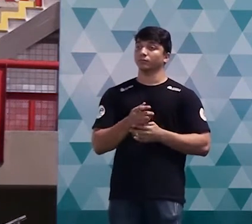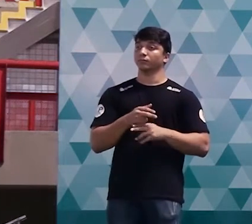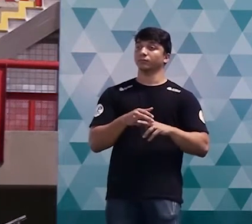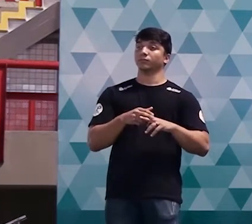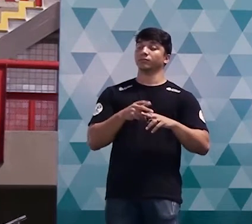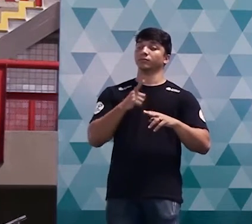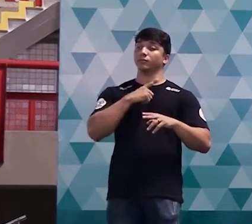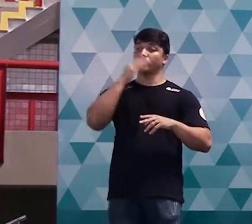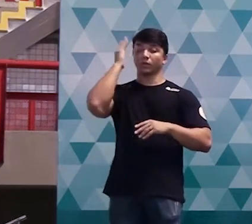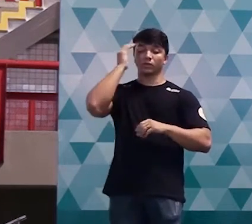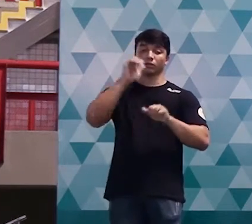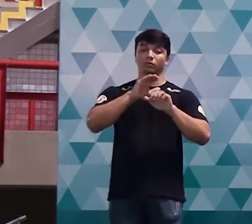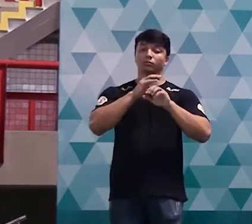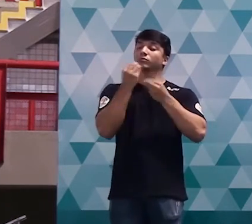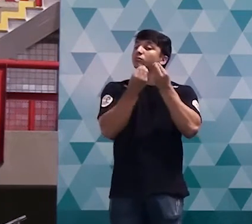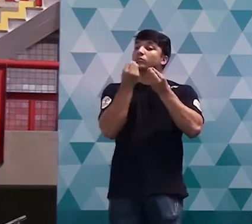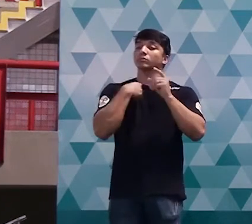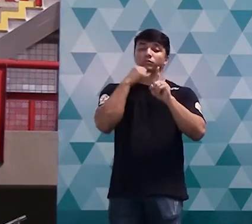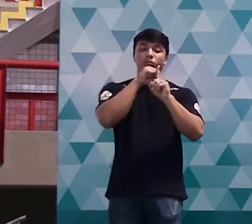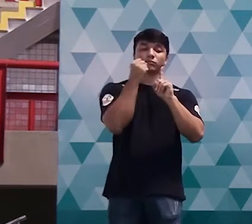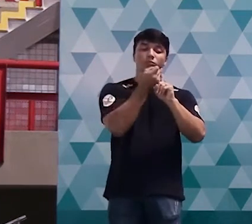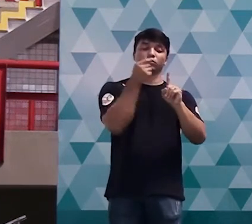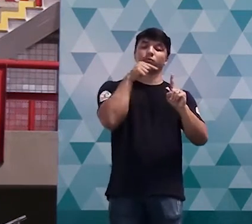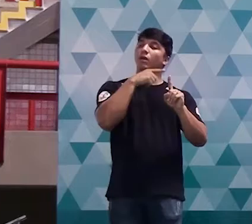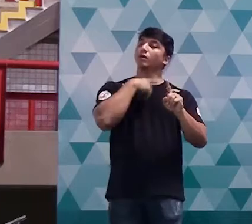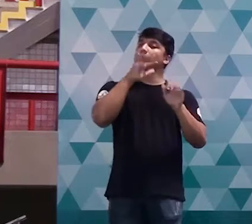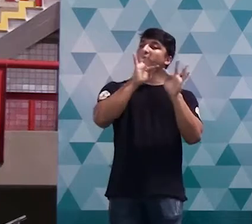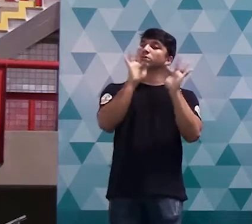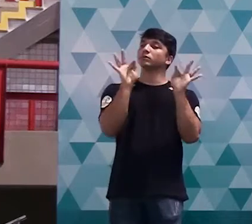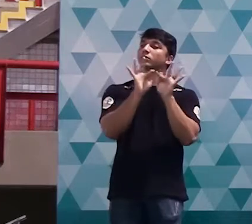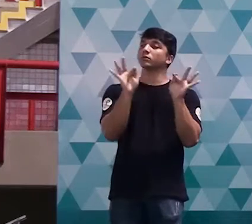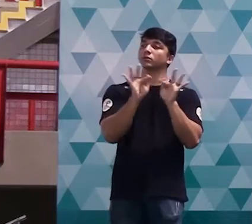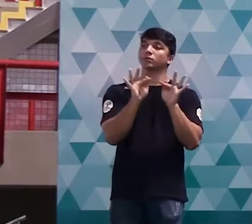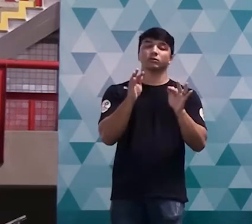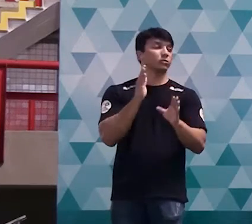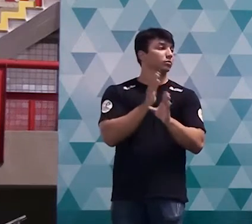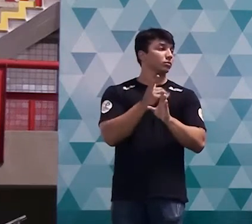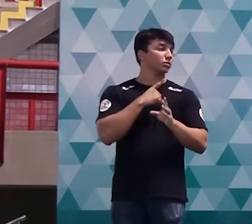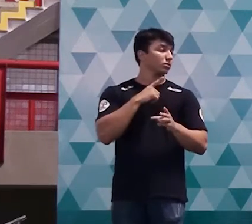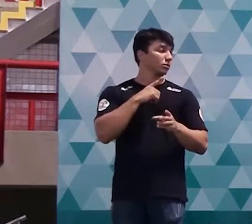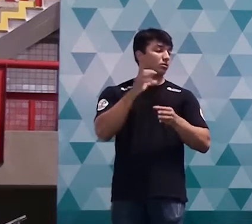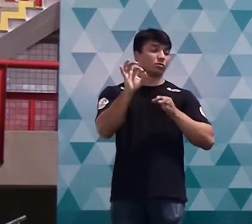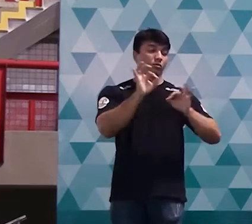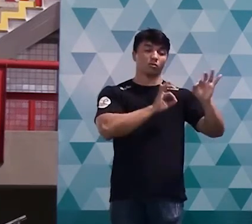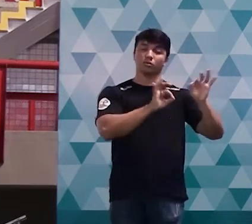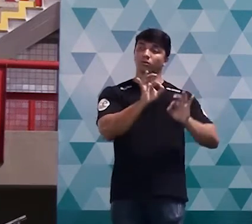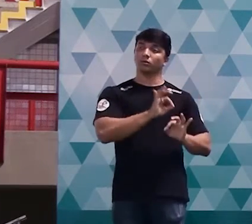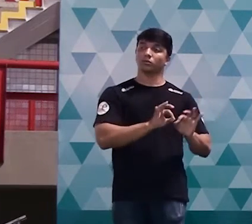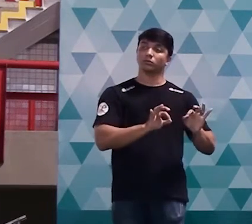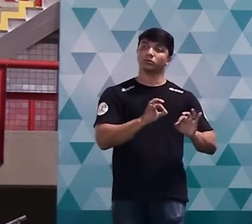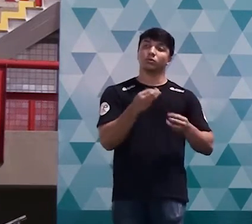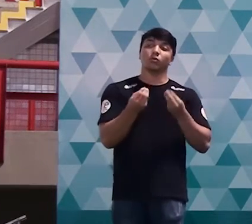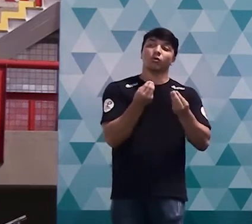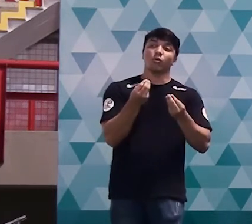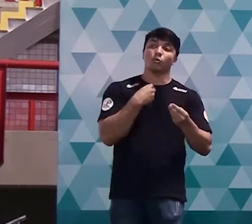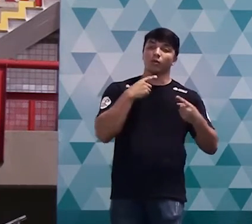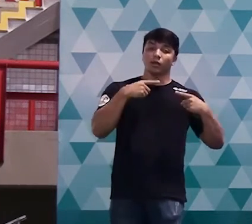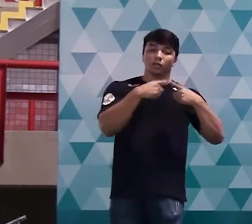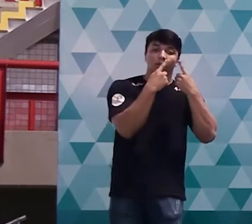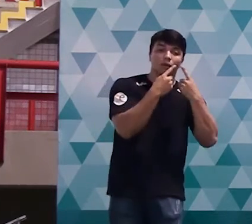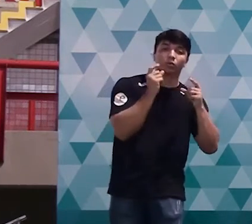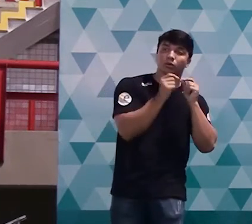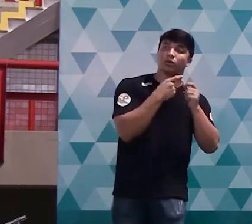Pessoal, entender a sociedade é simples, porque a sociedade se organiza de acordo com a